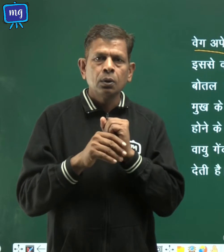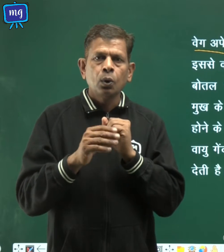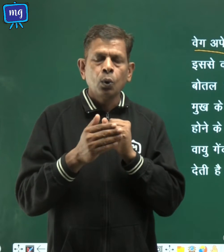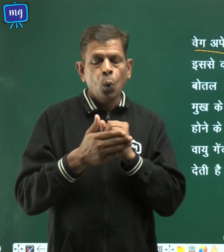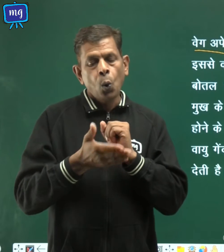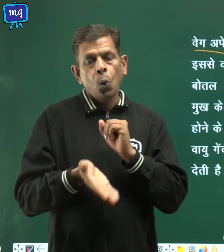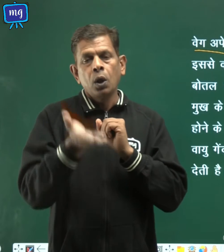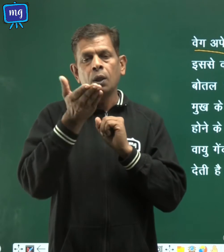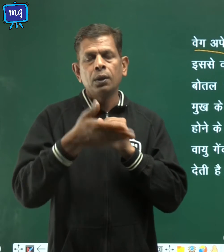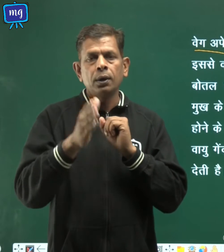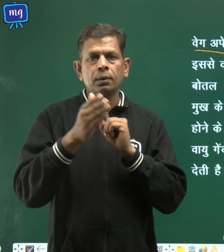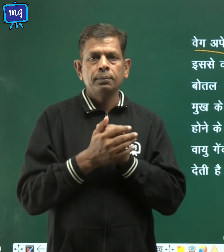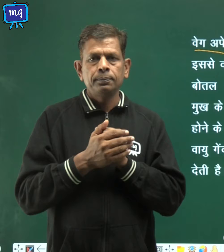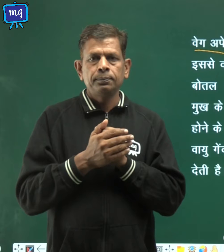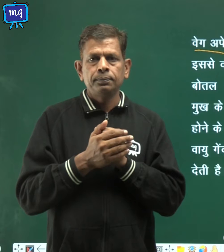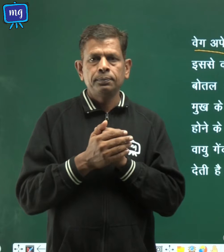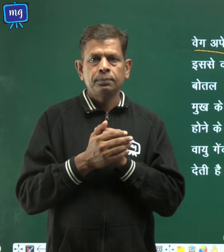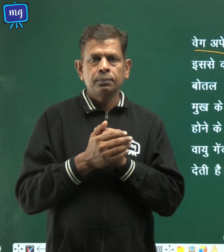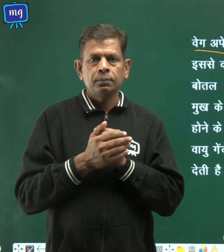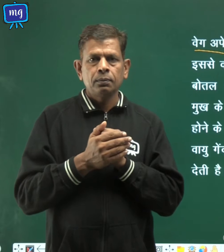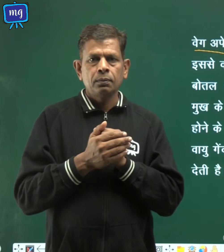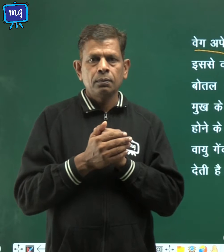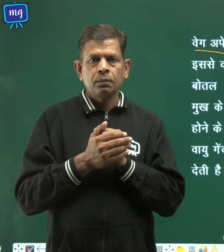अधिक हो जाता है,